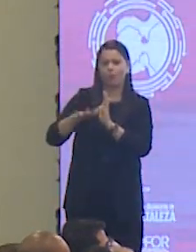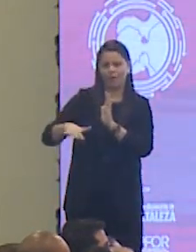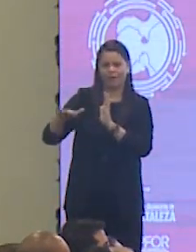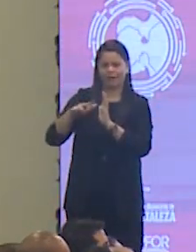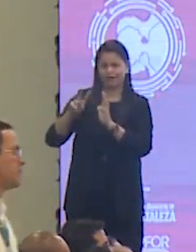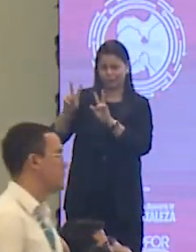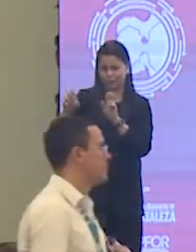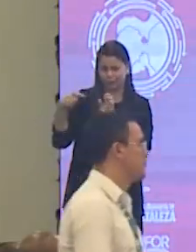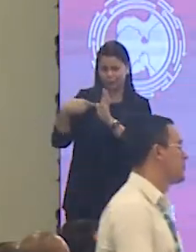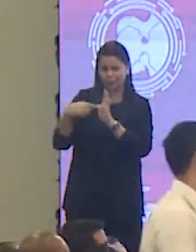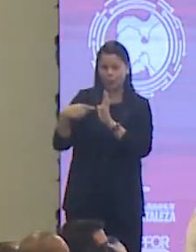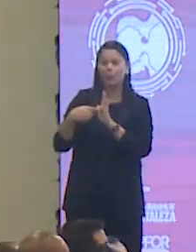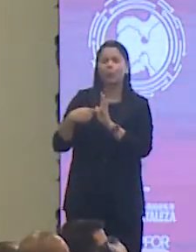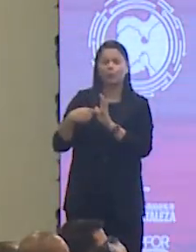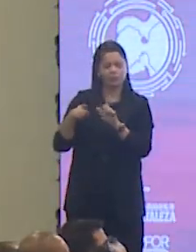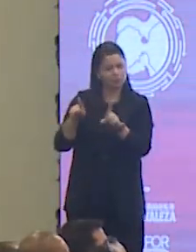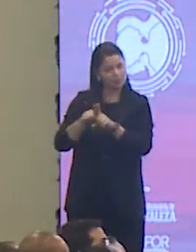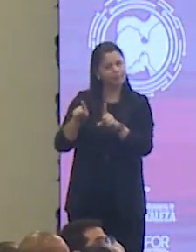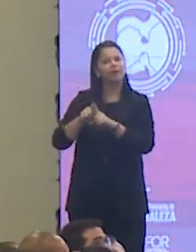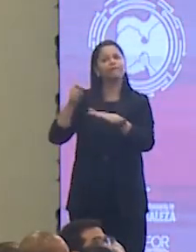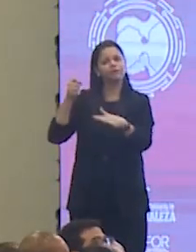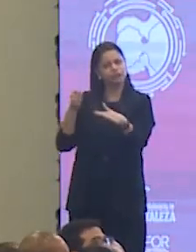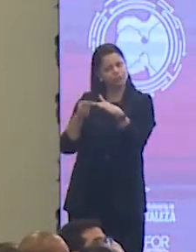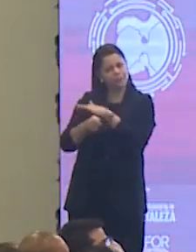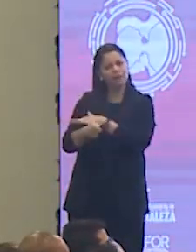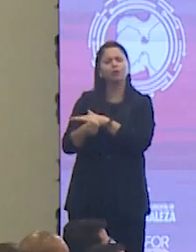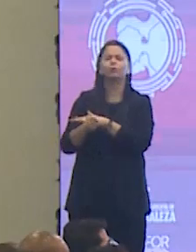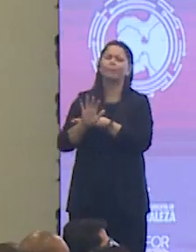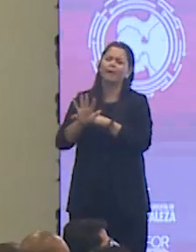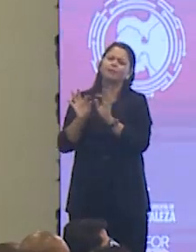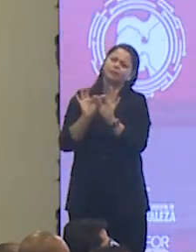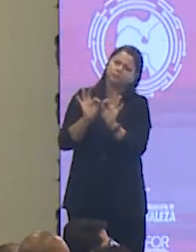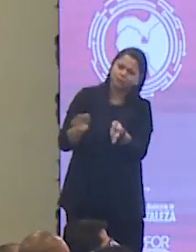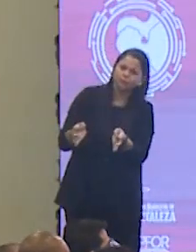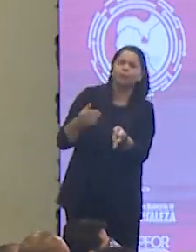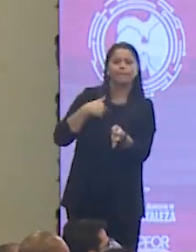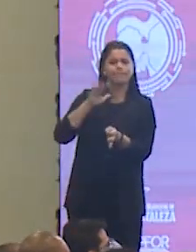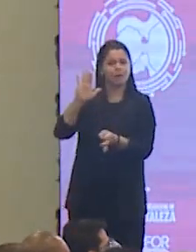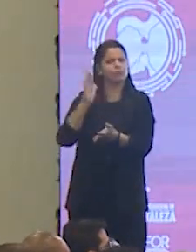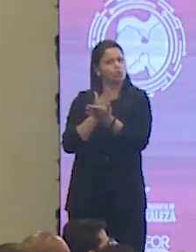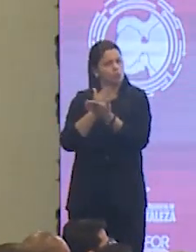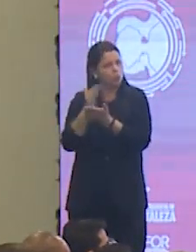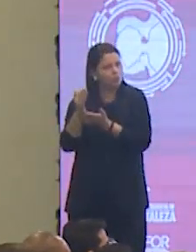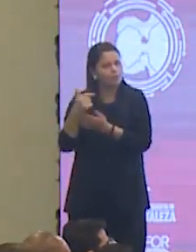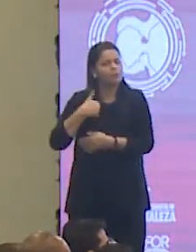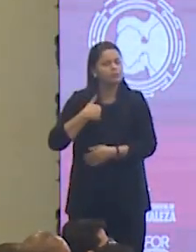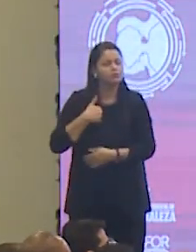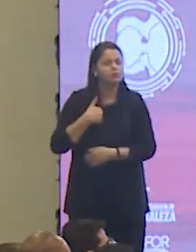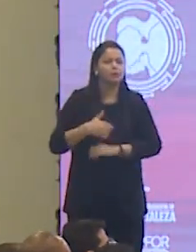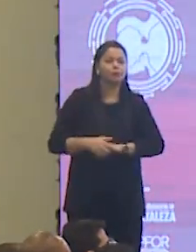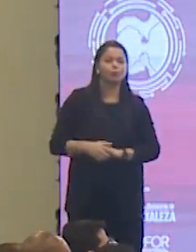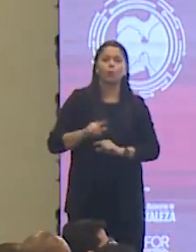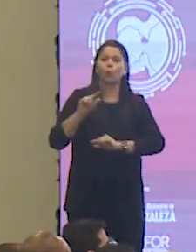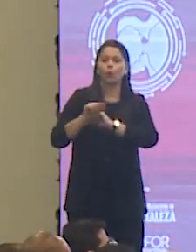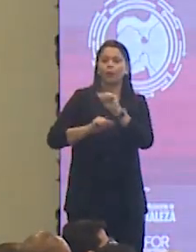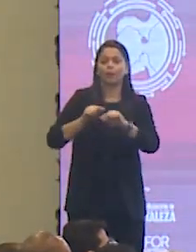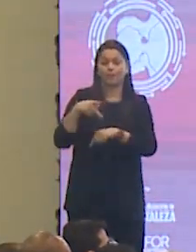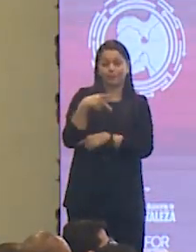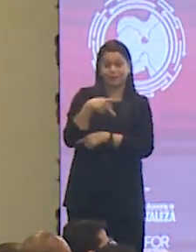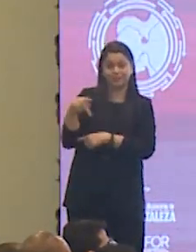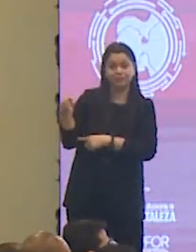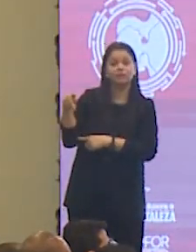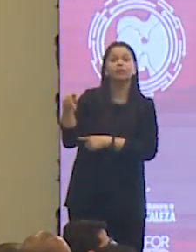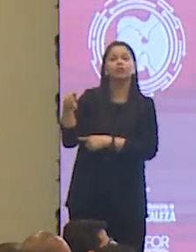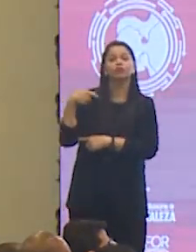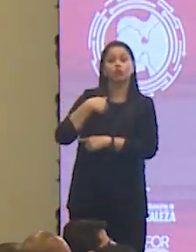projetos. Investimento ainda modesto, mas nós começamos. O presidente ao qual eu auxiliei,